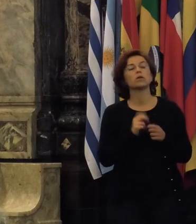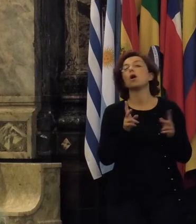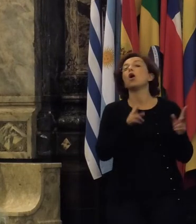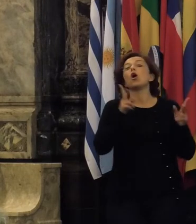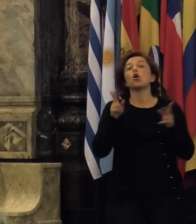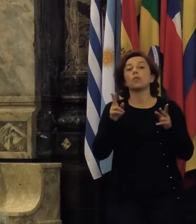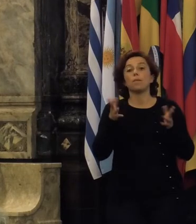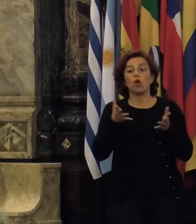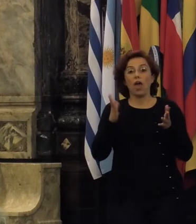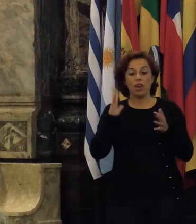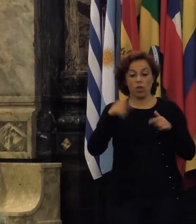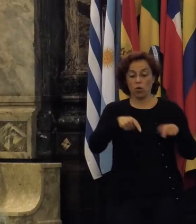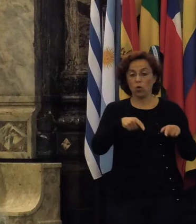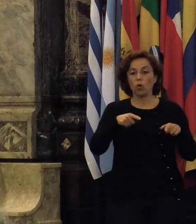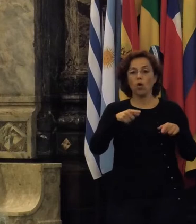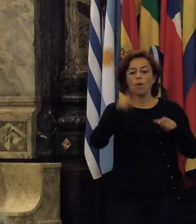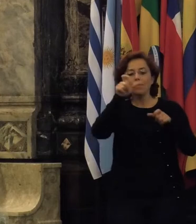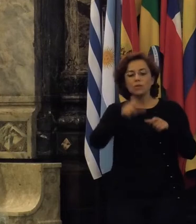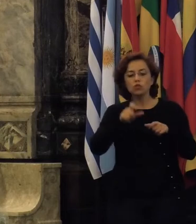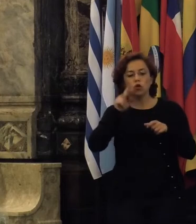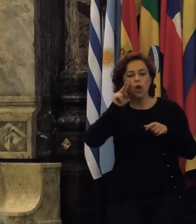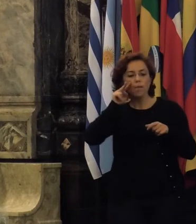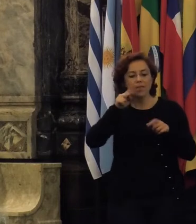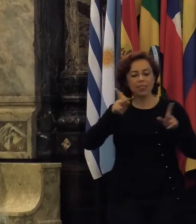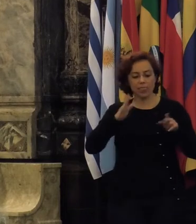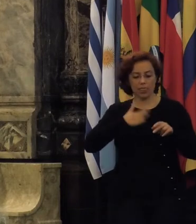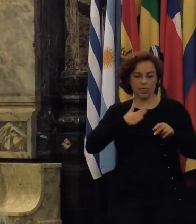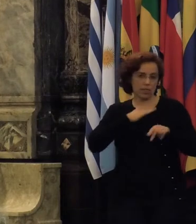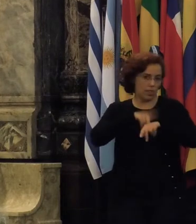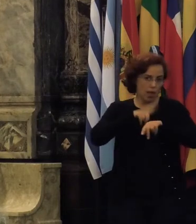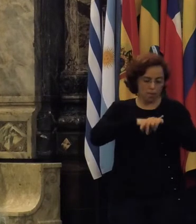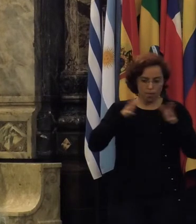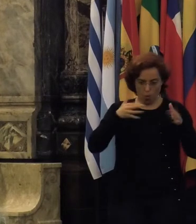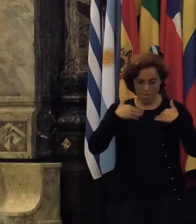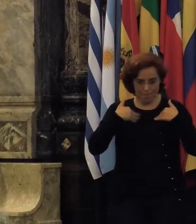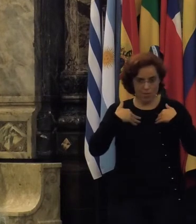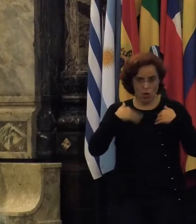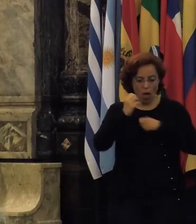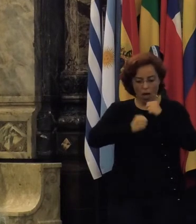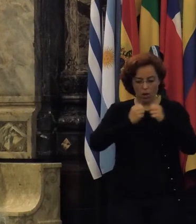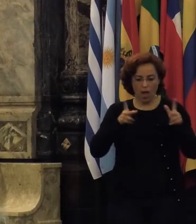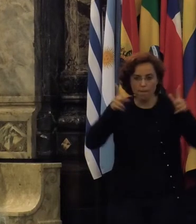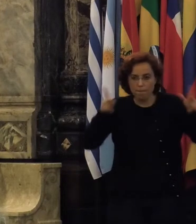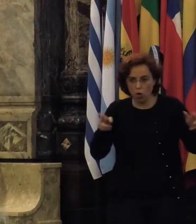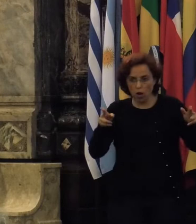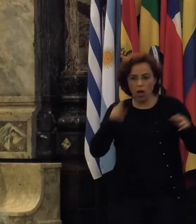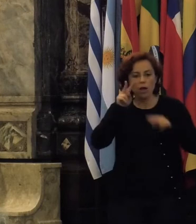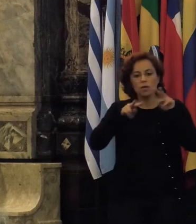Contemporáneo es aquel que mantiene la mirada fija en su tiempo para percibir no sus luces, sino su